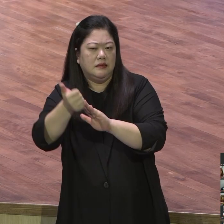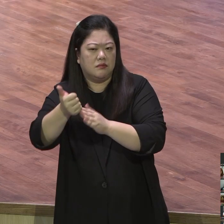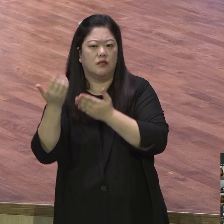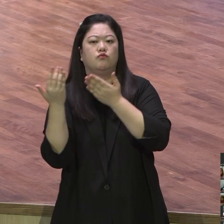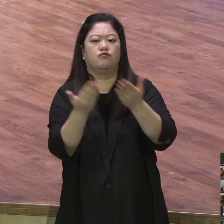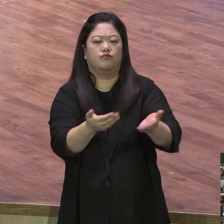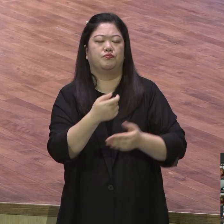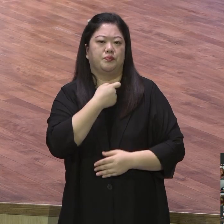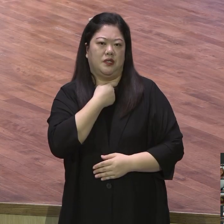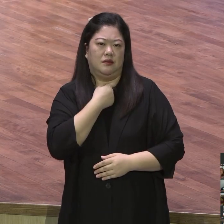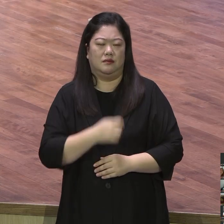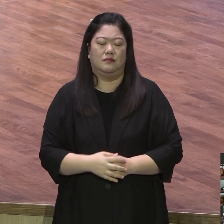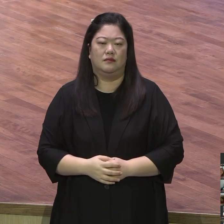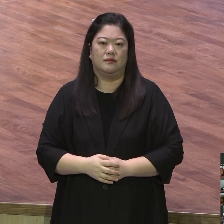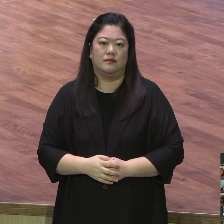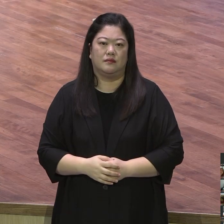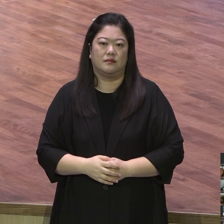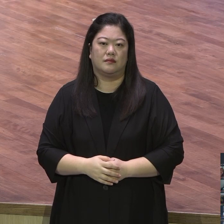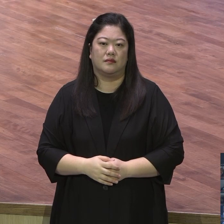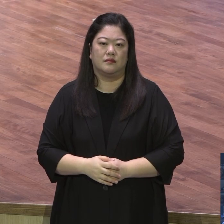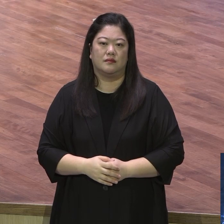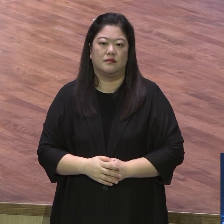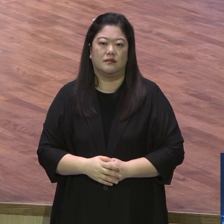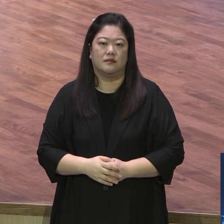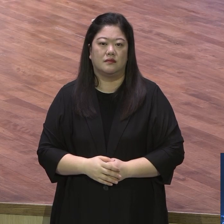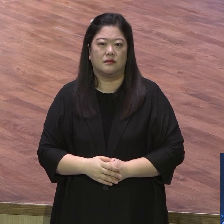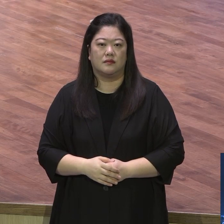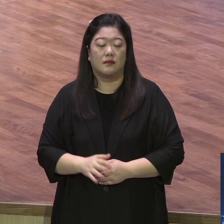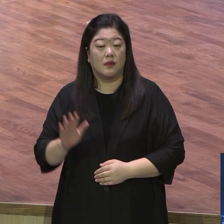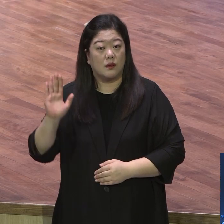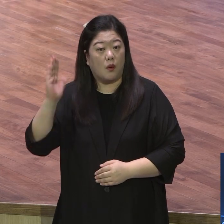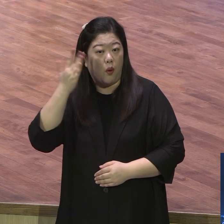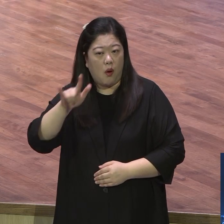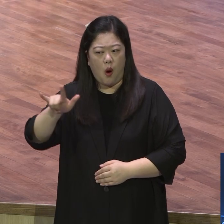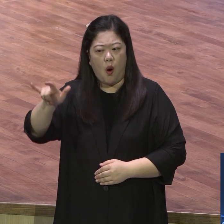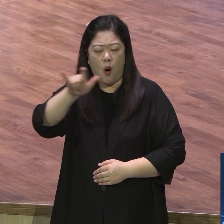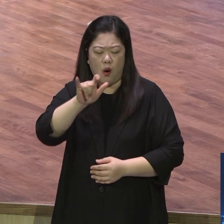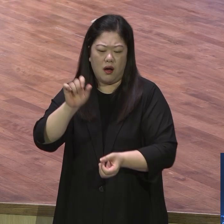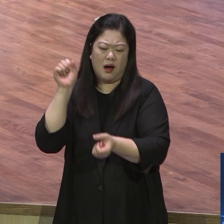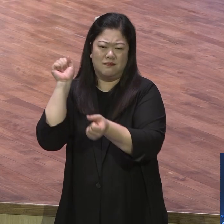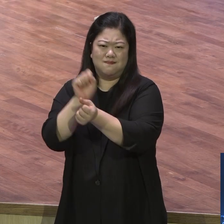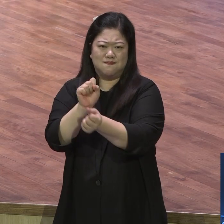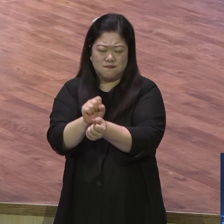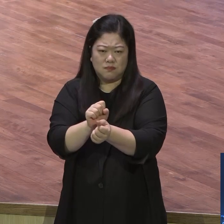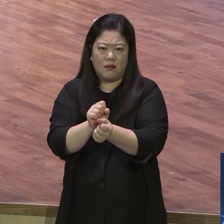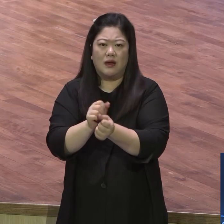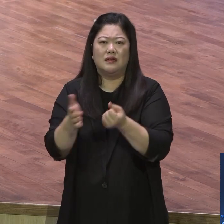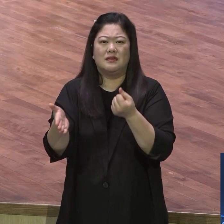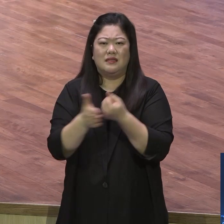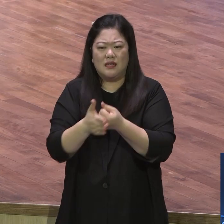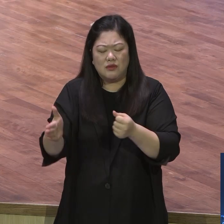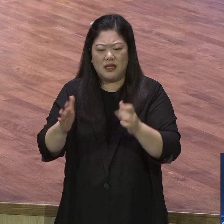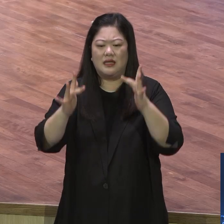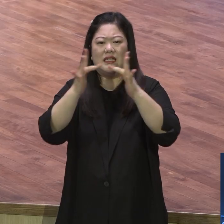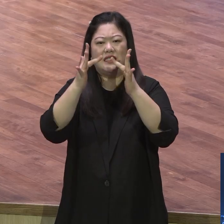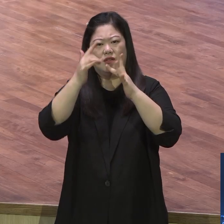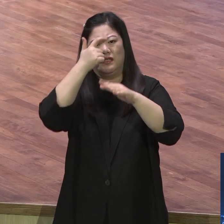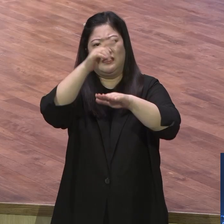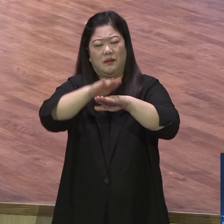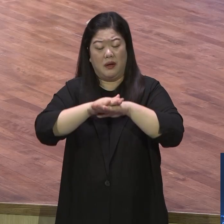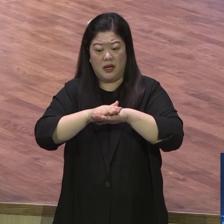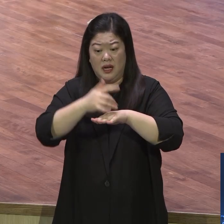지금 코로나19가 이렇게 우리를 이렇게 예배하게 못하게 하고 여러 가지 불편하게 만들지만 이거